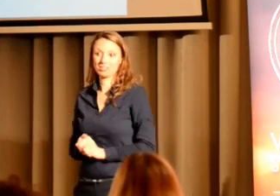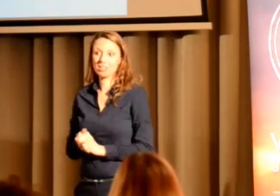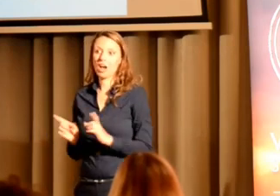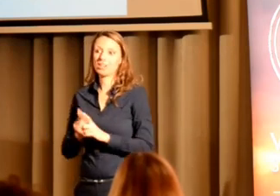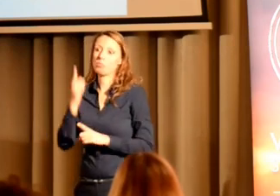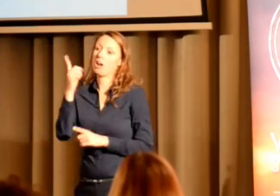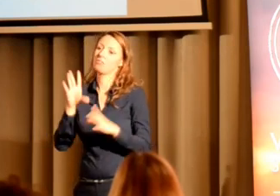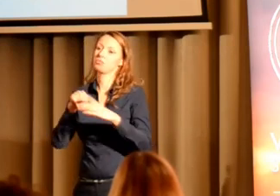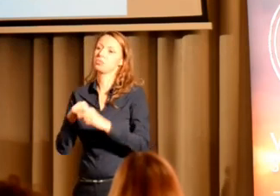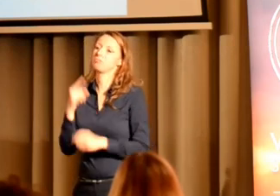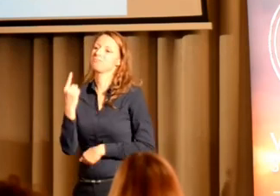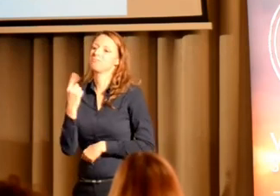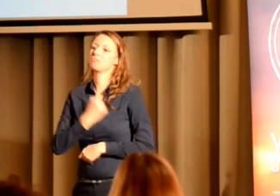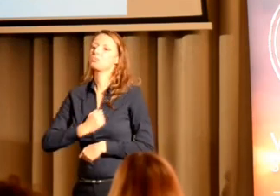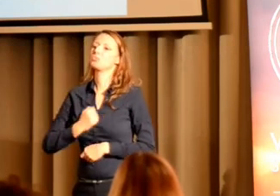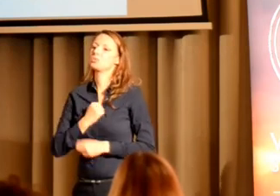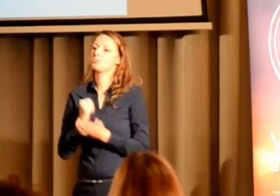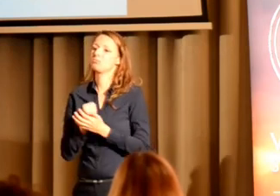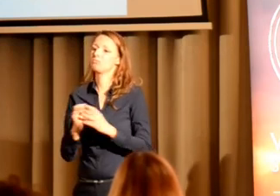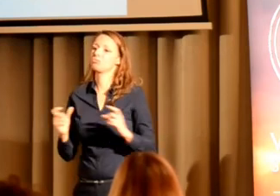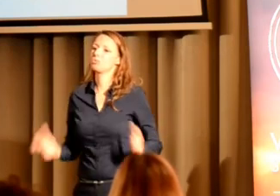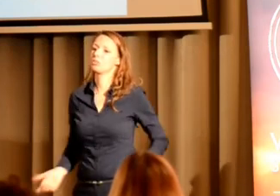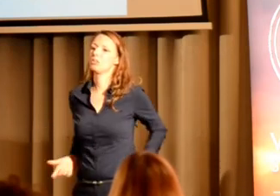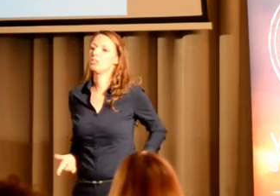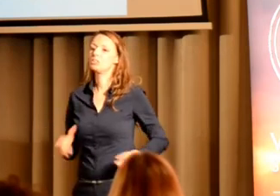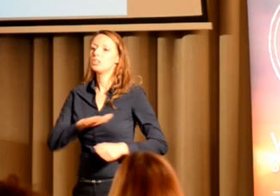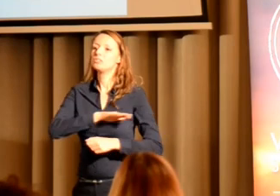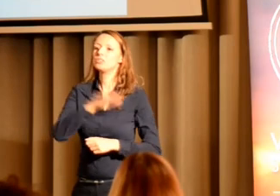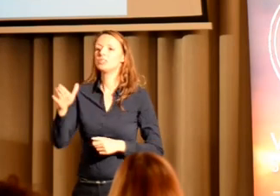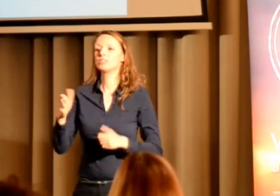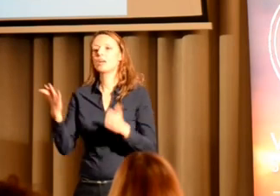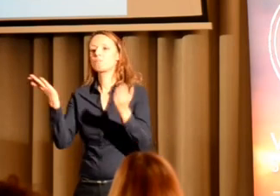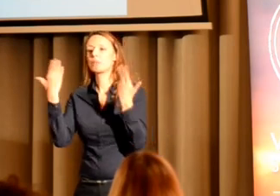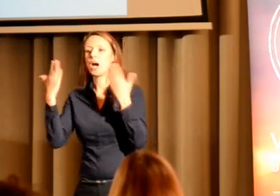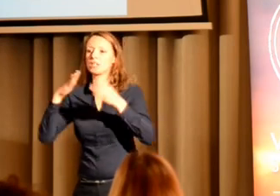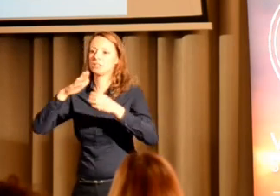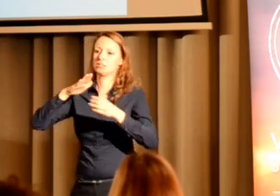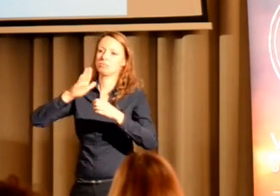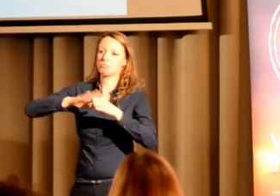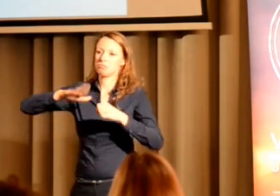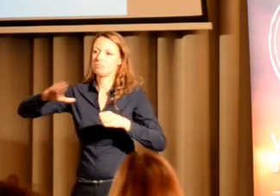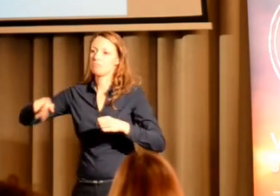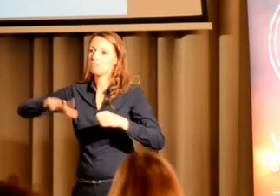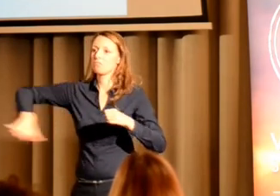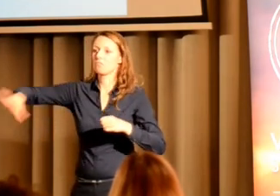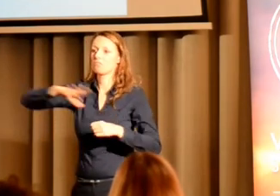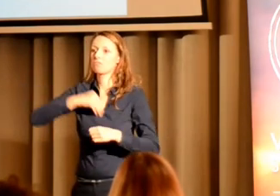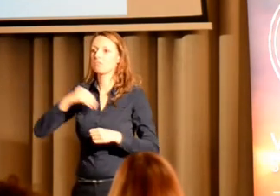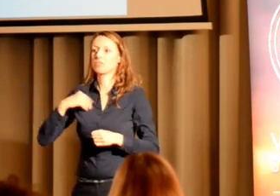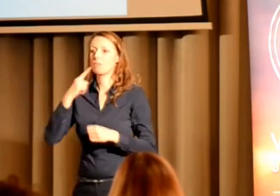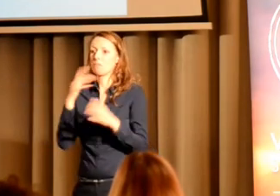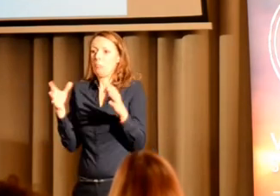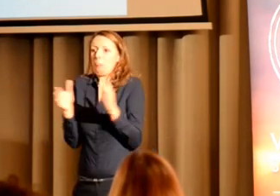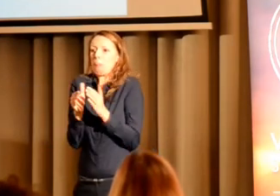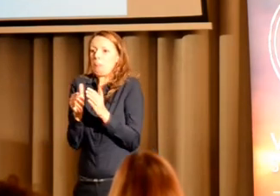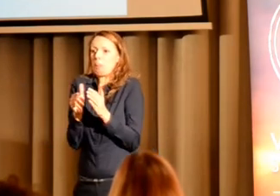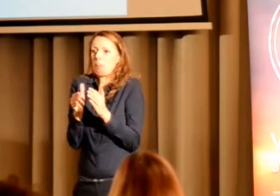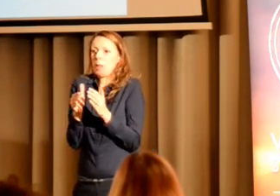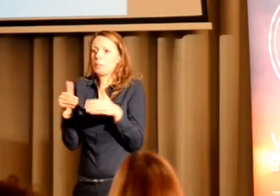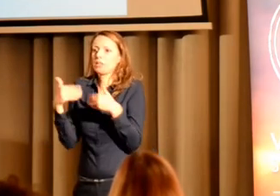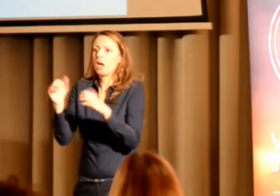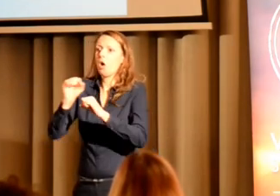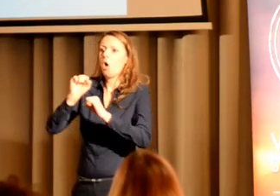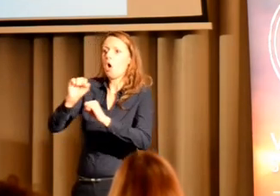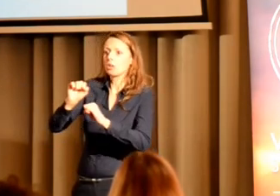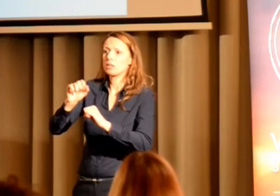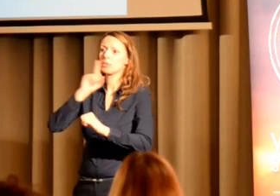smutną rzecz, że wszystkie nasze parki narodowe w Polsce są po prostu za małe, żeby zapewnić ochronę drapieżnikom, które